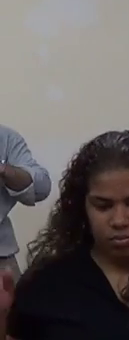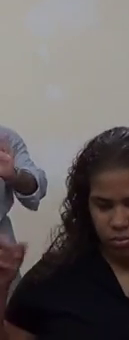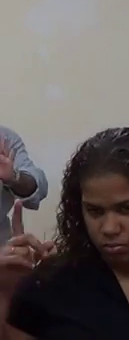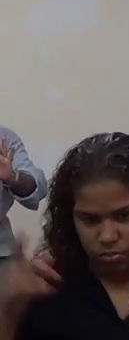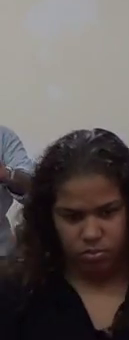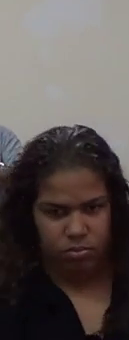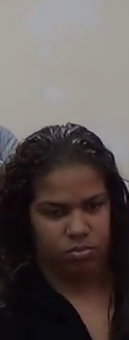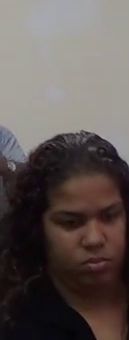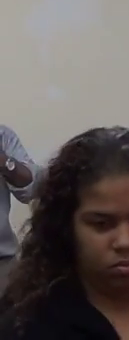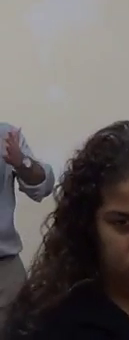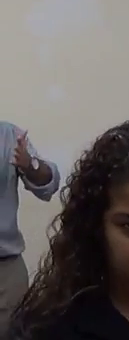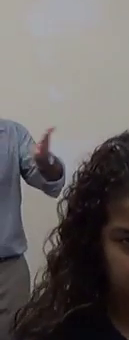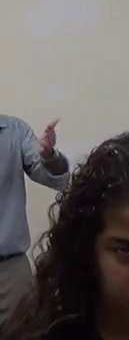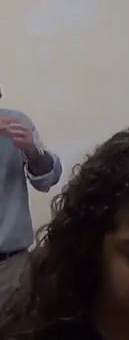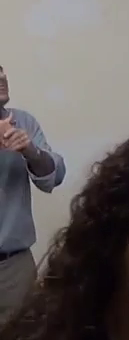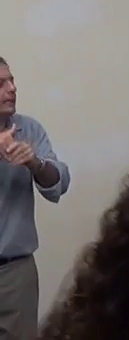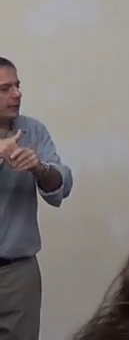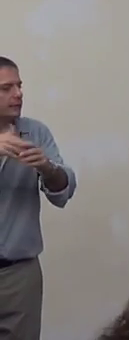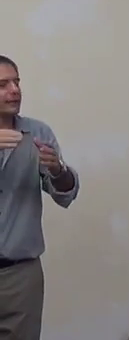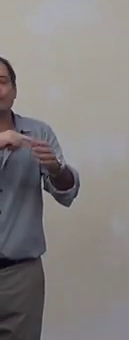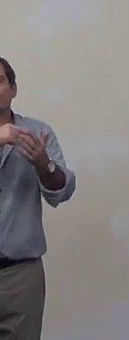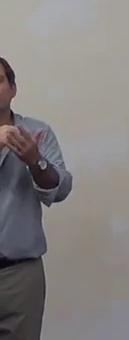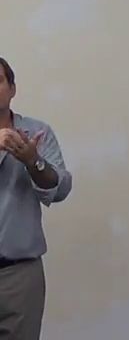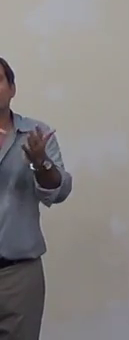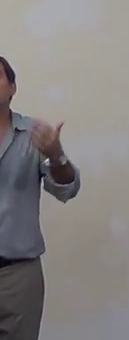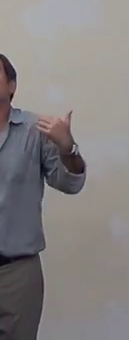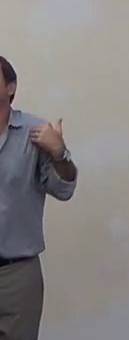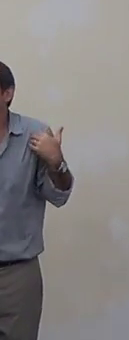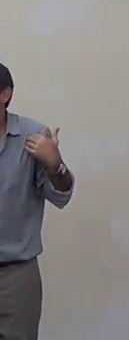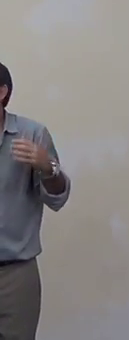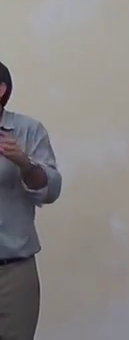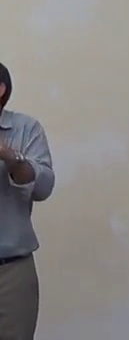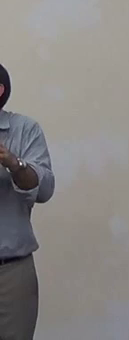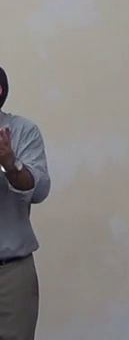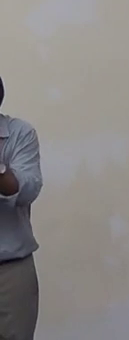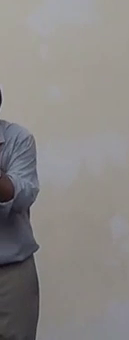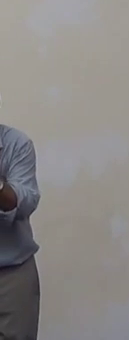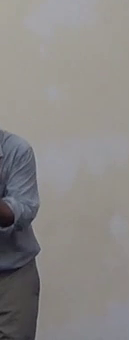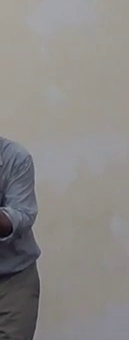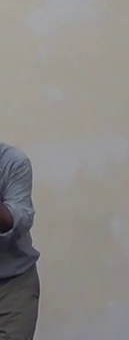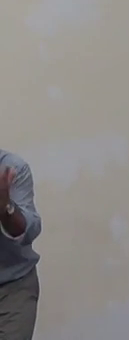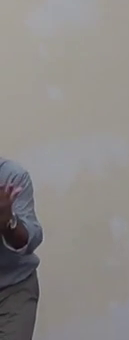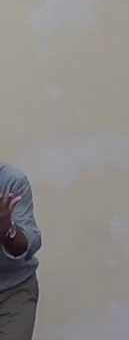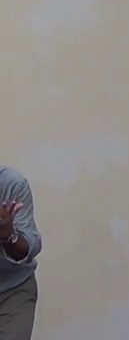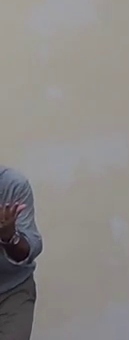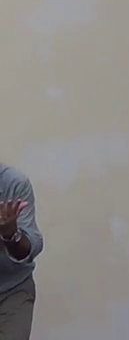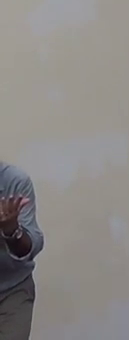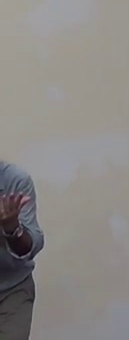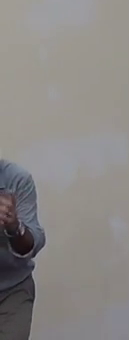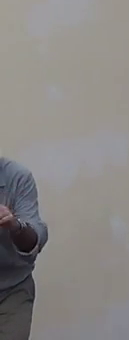mí. ¿Qué tú tienes? ¿Qué tú tienes en tus manos?